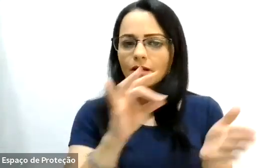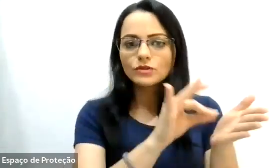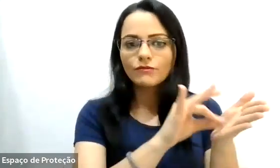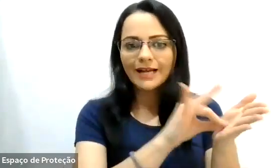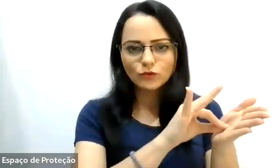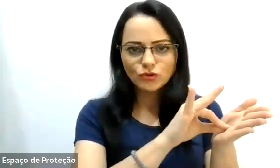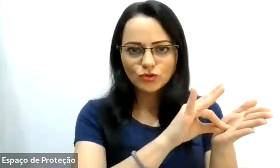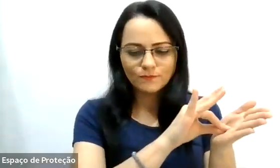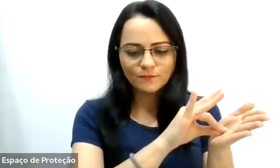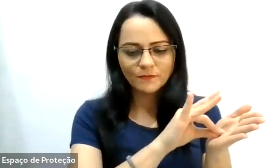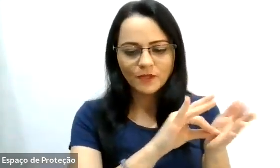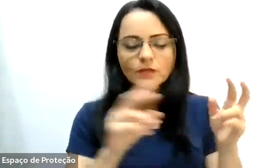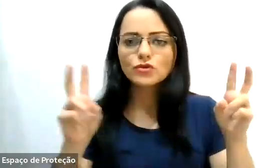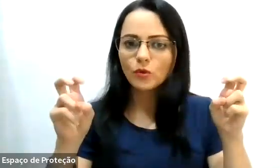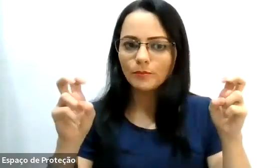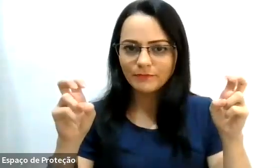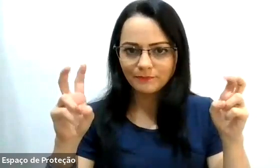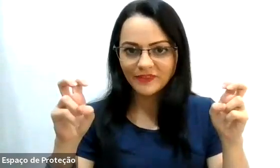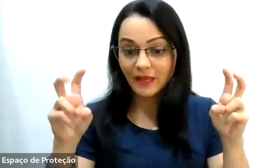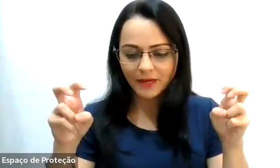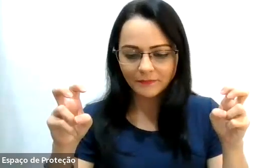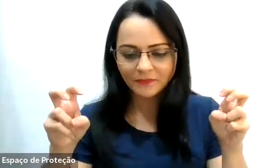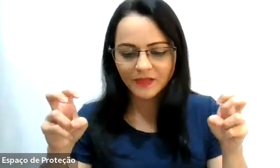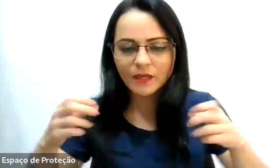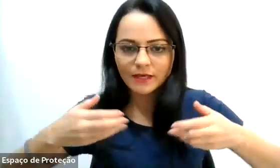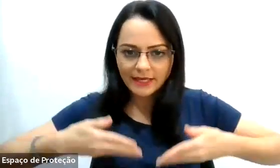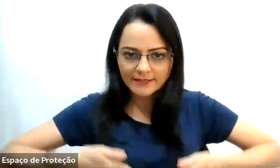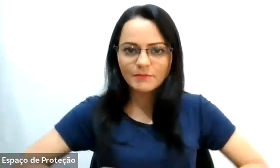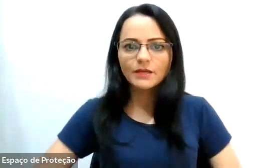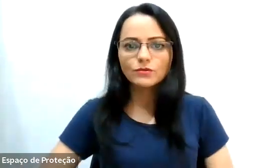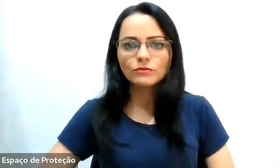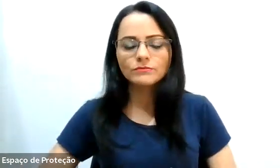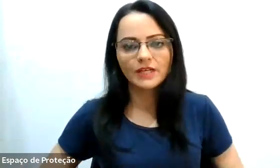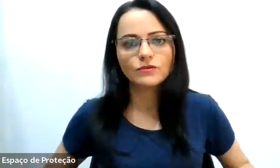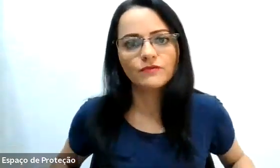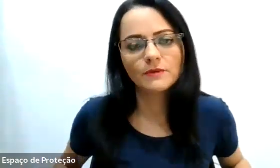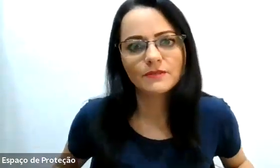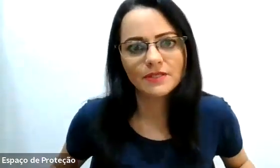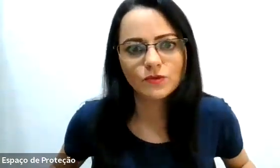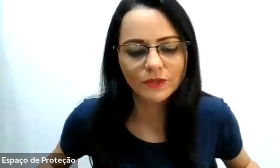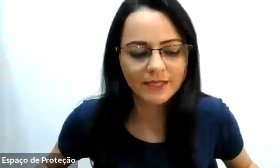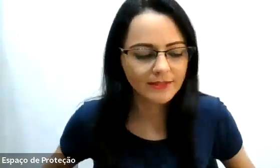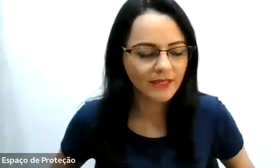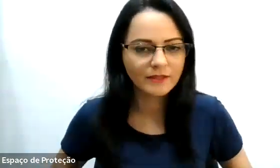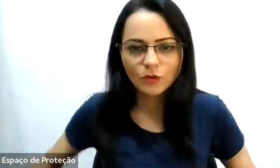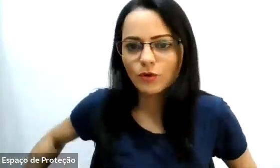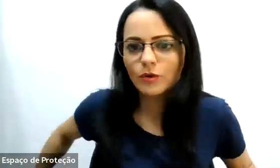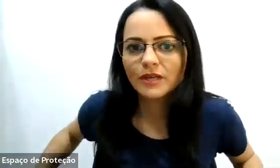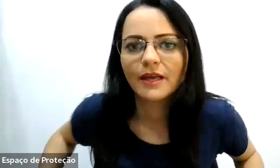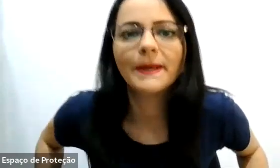os fatos sobre tema nascimento, né? Eu já fiz para vocês o nascer. Aqui tá um pouquinho ruim porque tem a